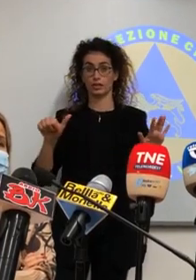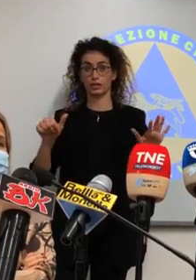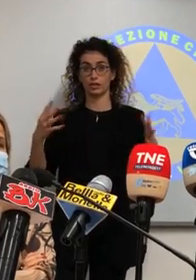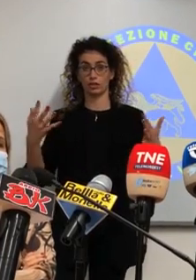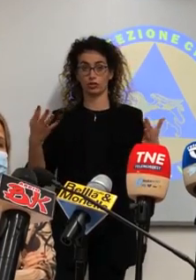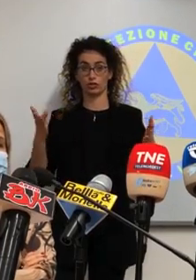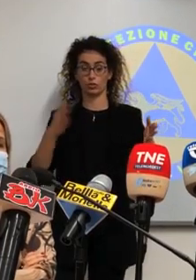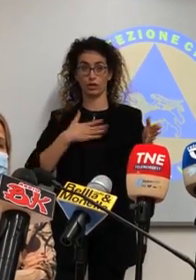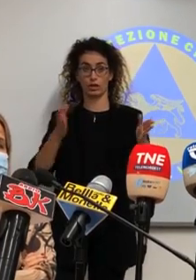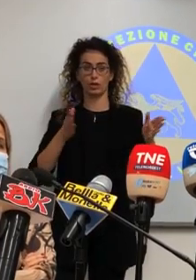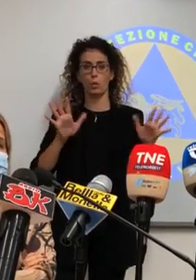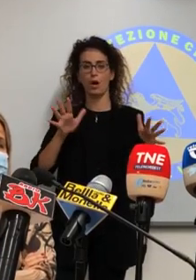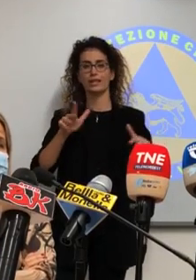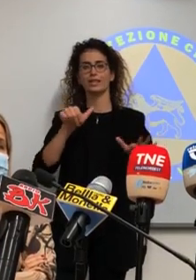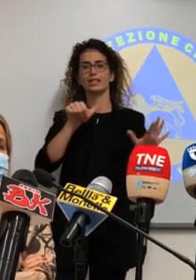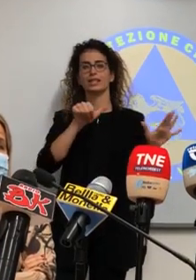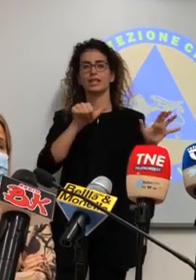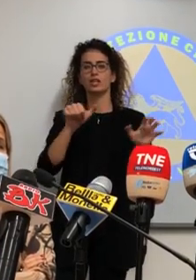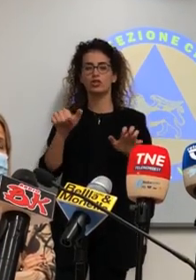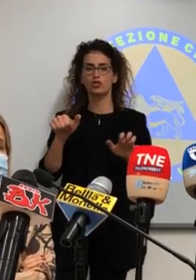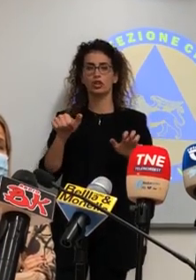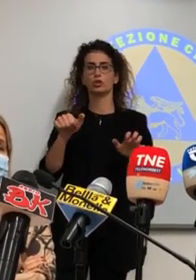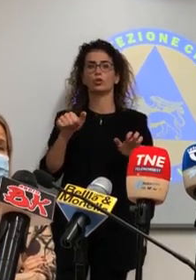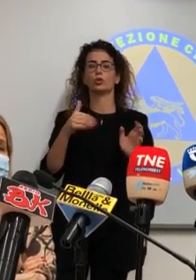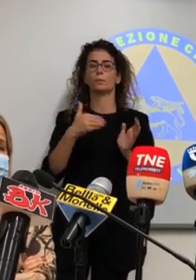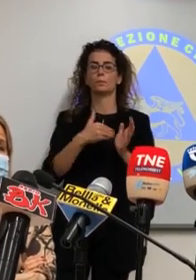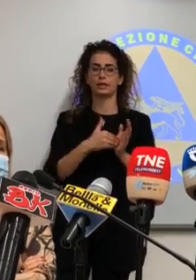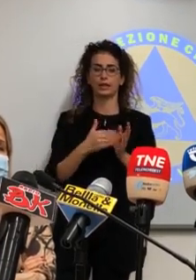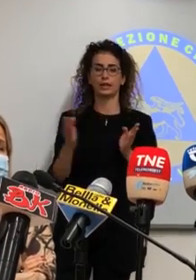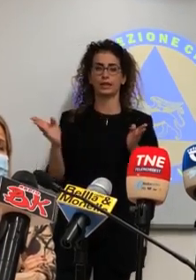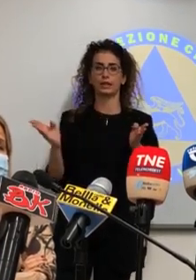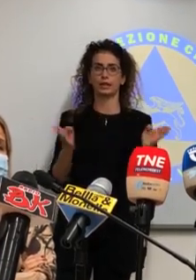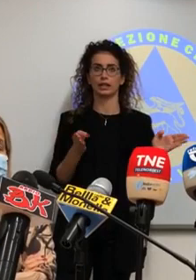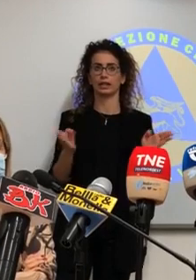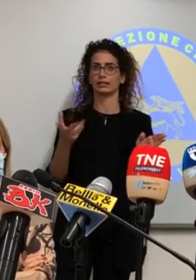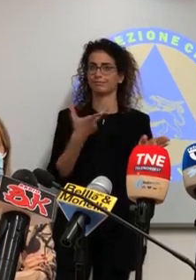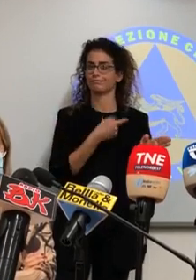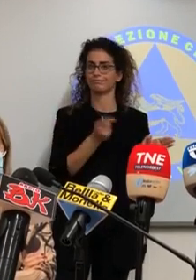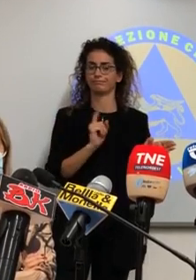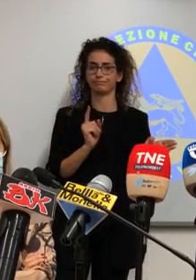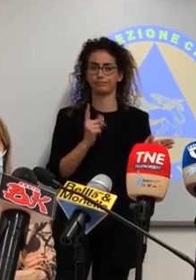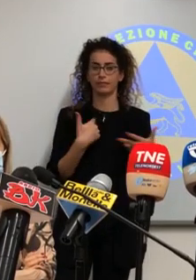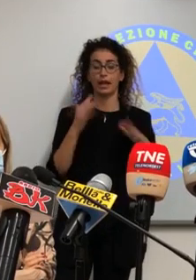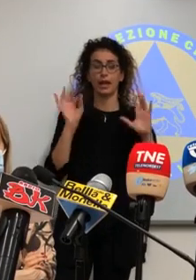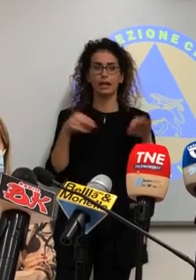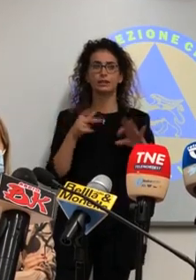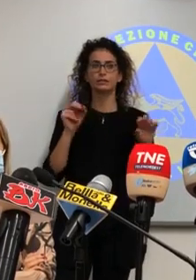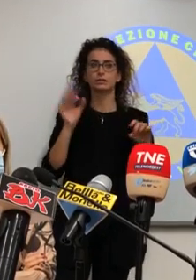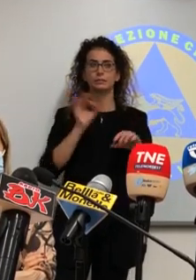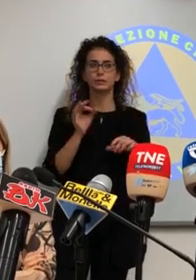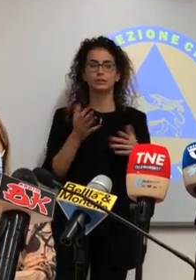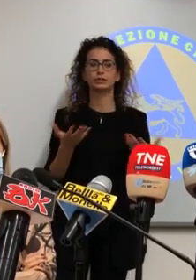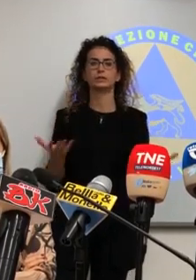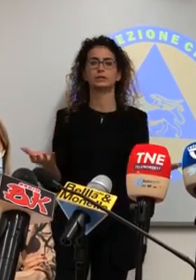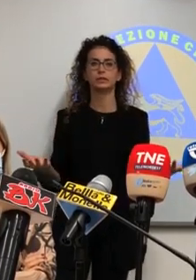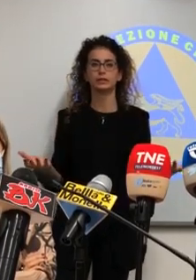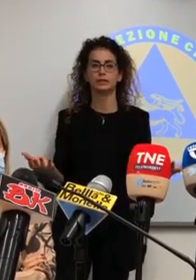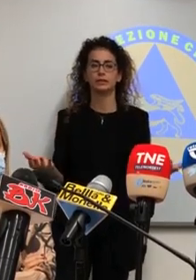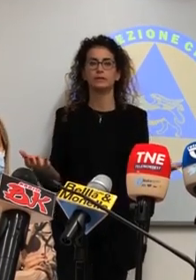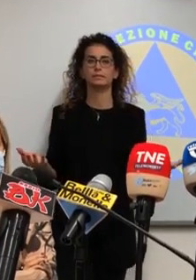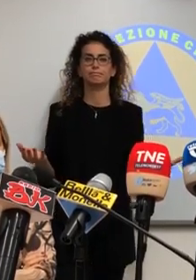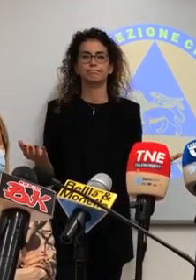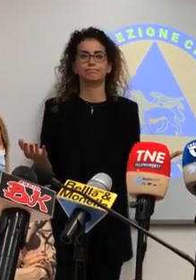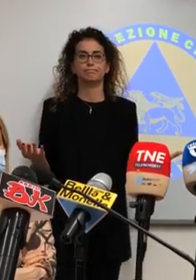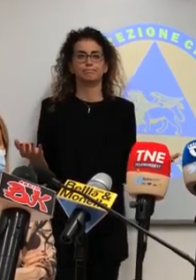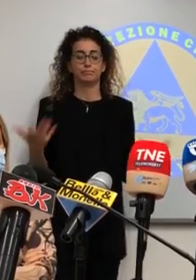quasi 600.000, nonostante la nostra alta percentuale. Arriveremo mai al 90%? Non